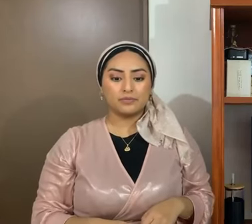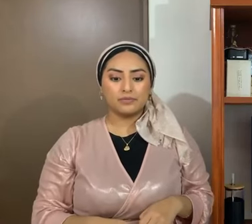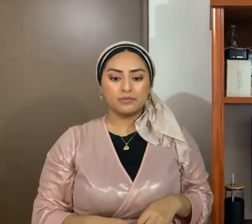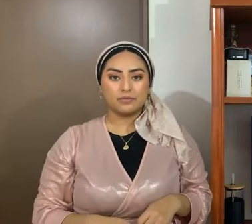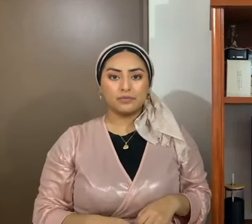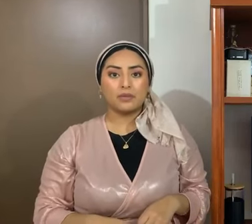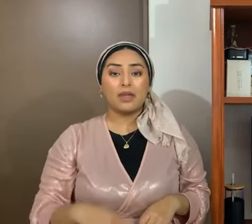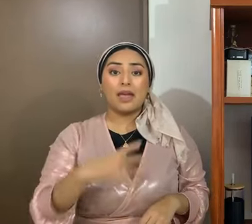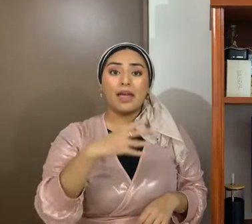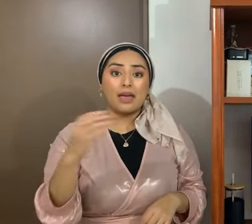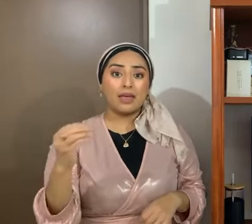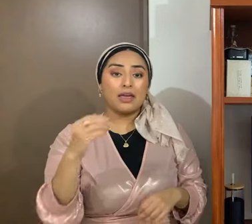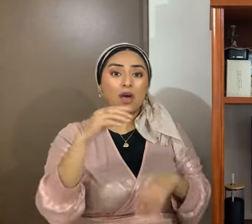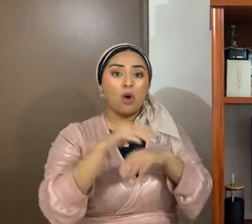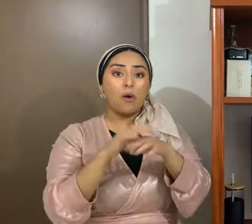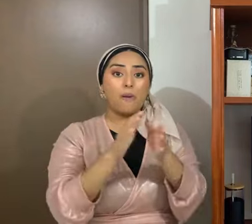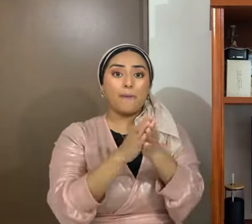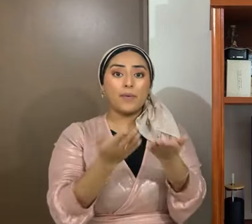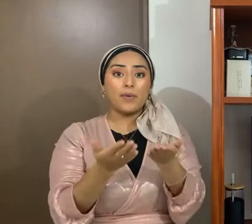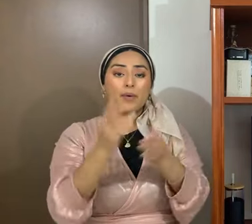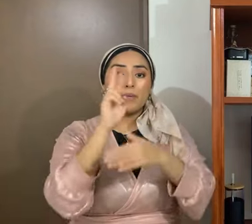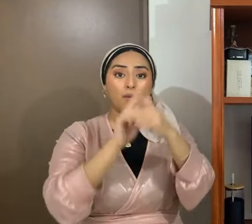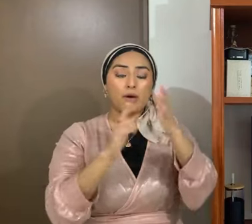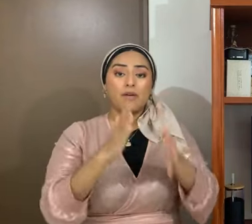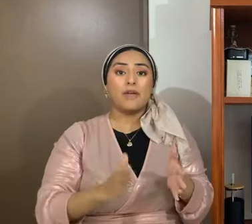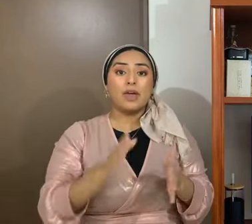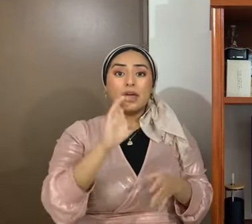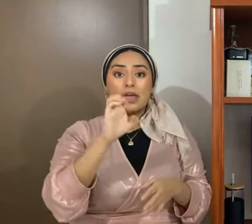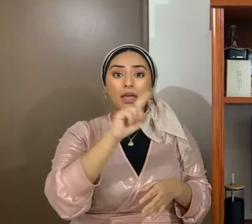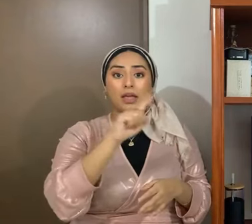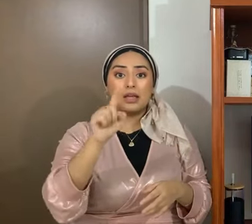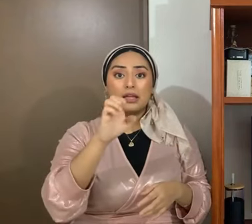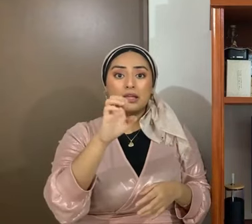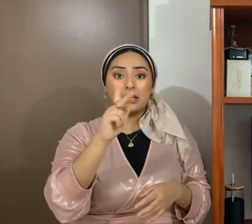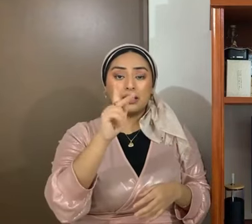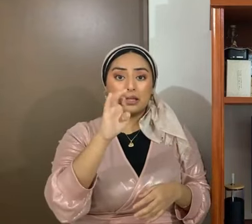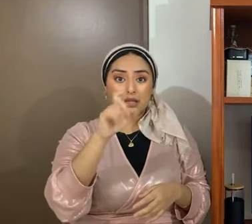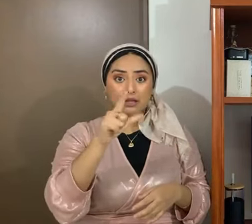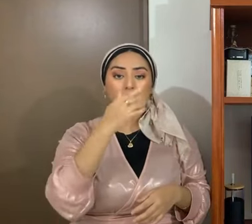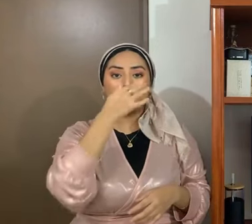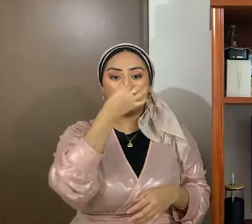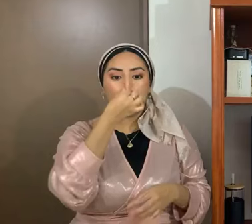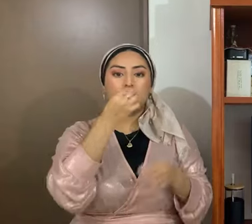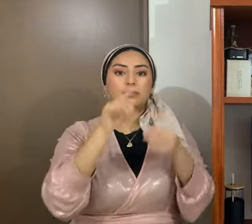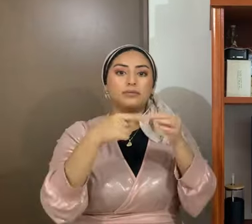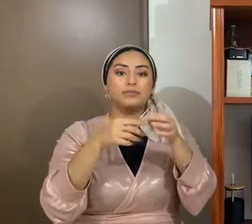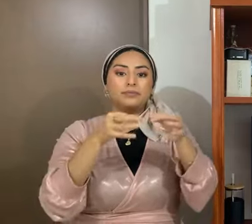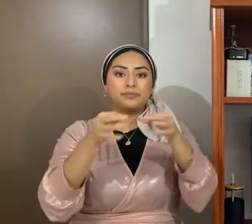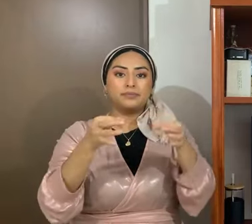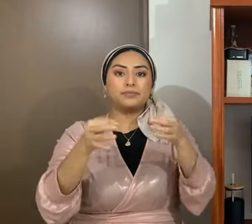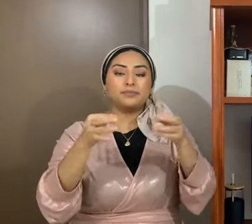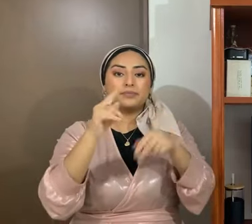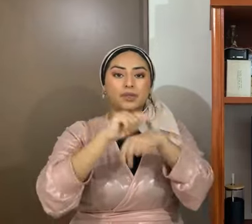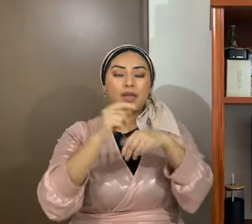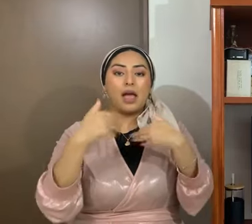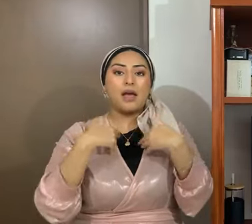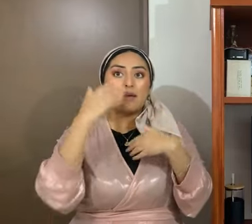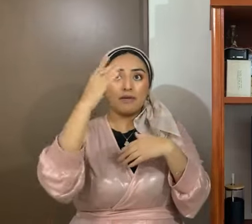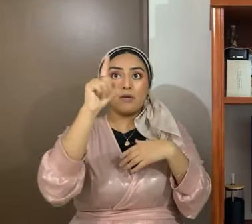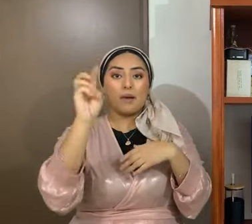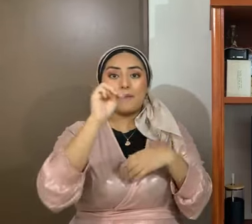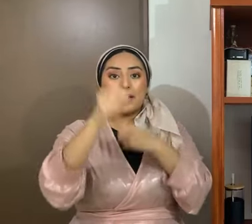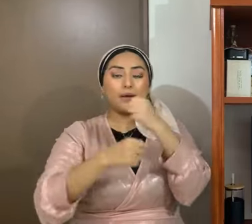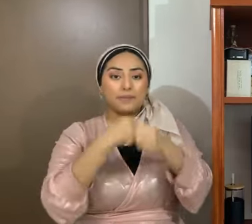Mishkan. Y en el libro del profeta Ezequiel estamos hablando del templo milenial, del templo que habrá en el